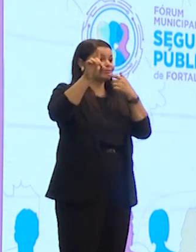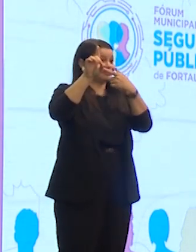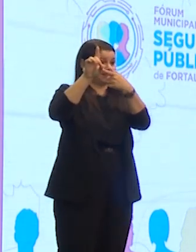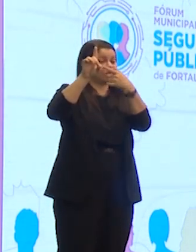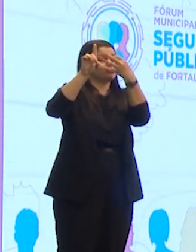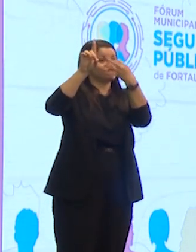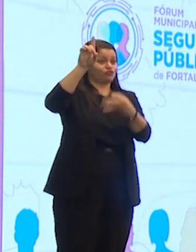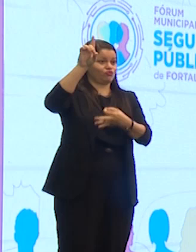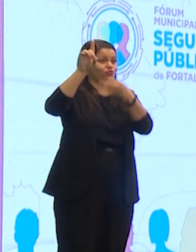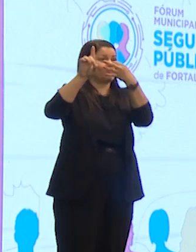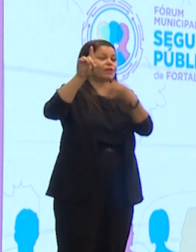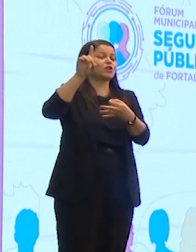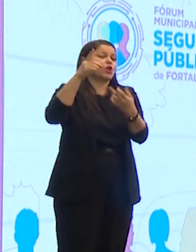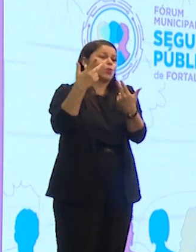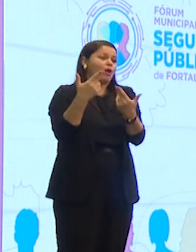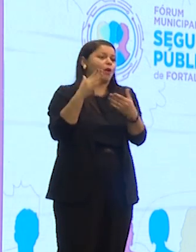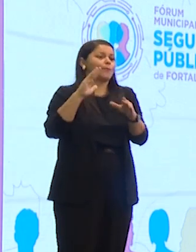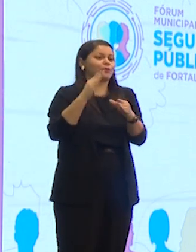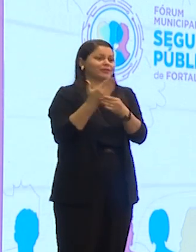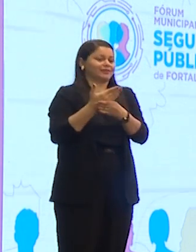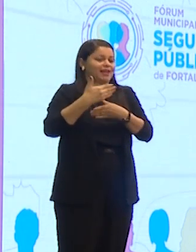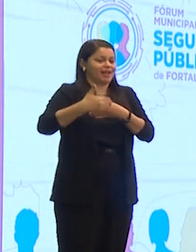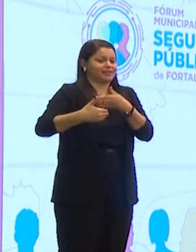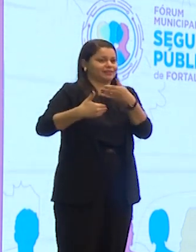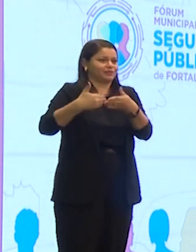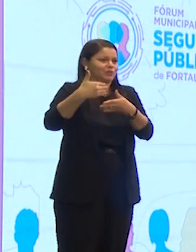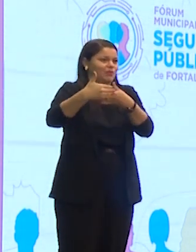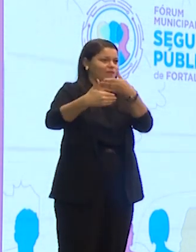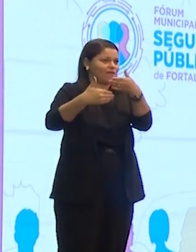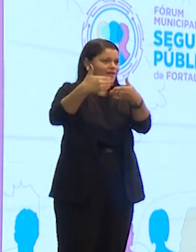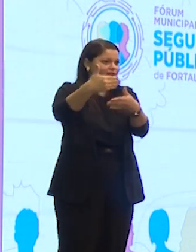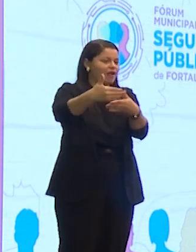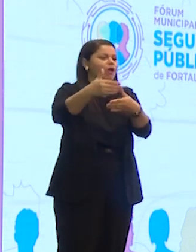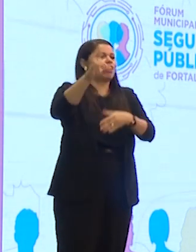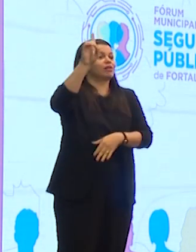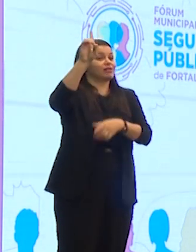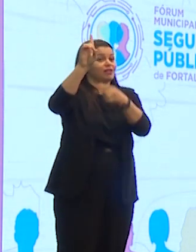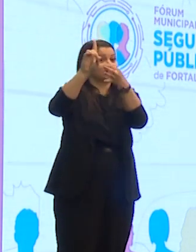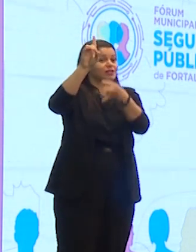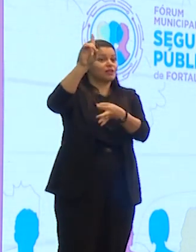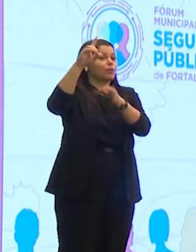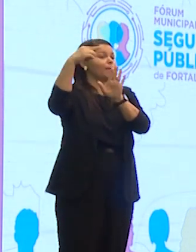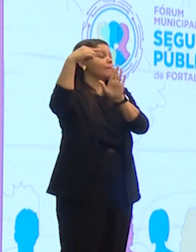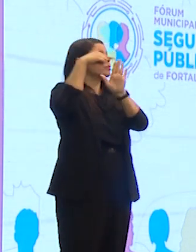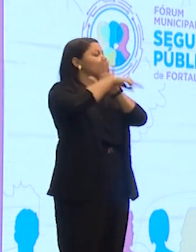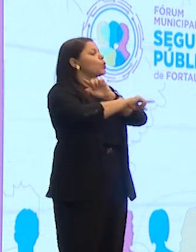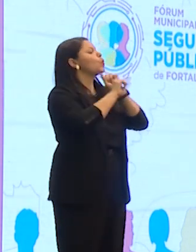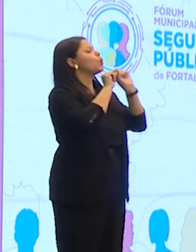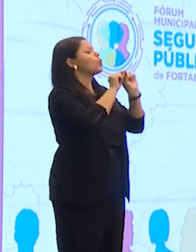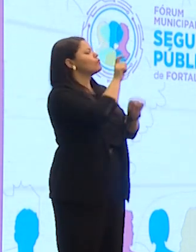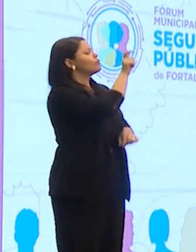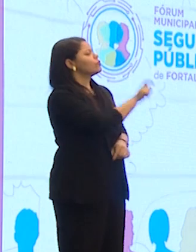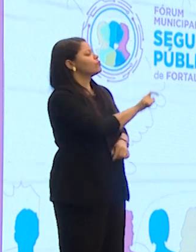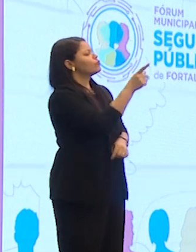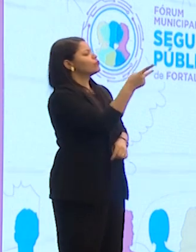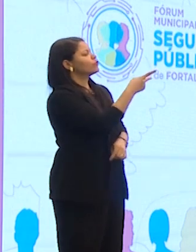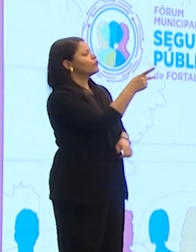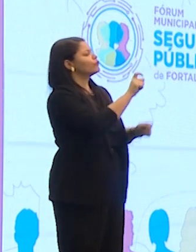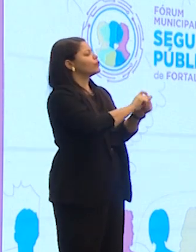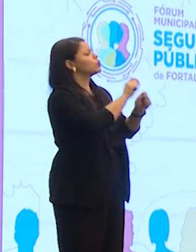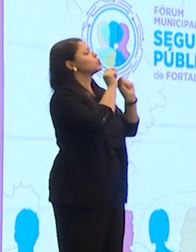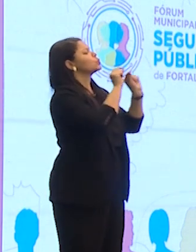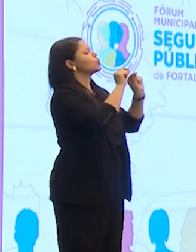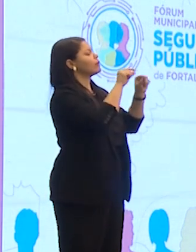processuais, inclusive o do contraditório da ampla defesa. Ele diz: o que fizeste, embora ele fosse onipotente, onisciente